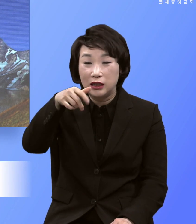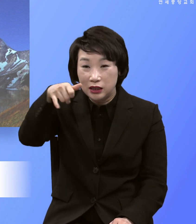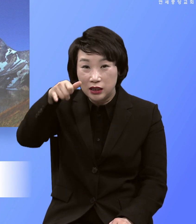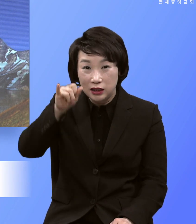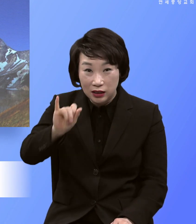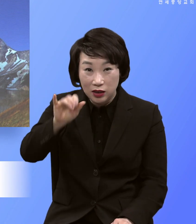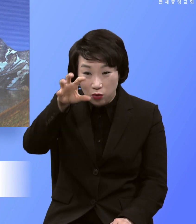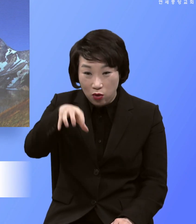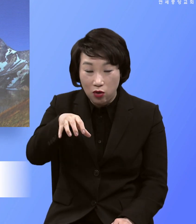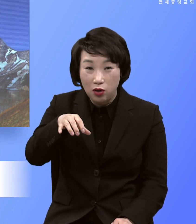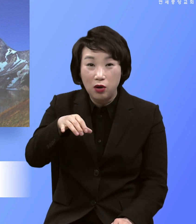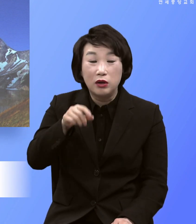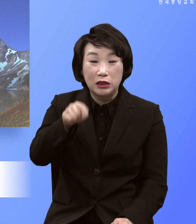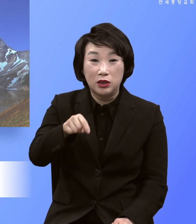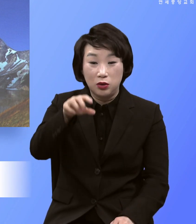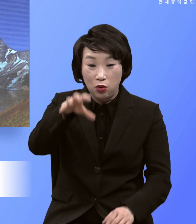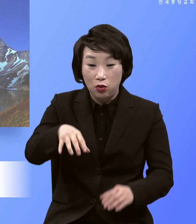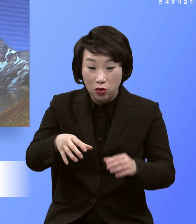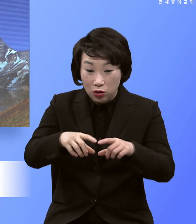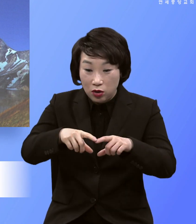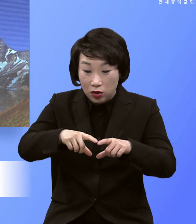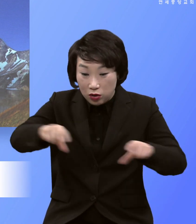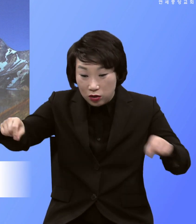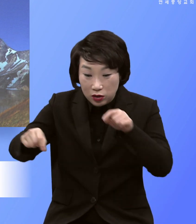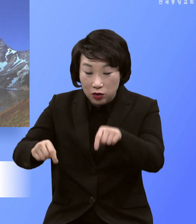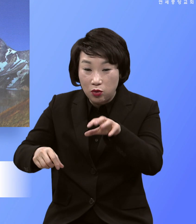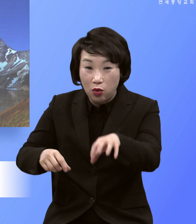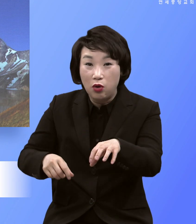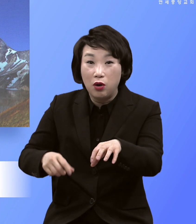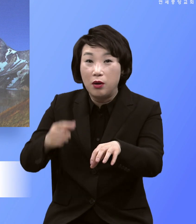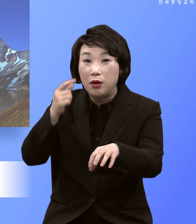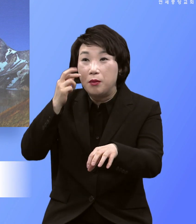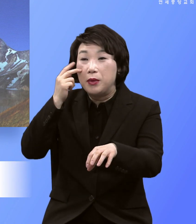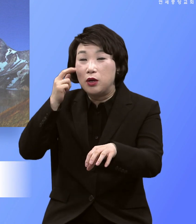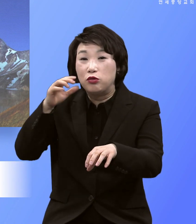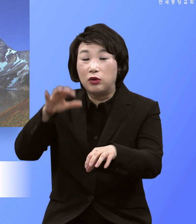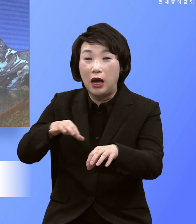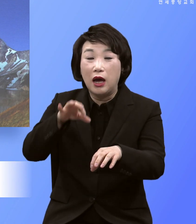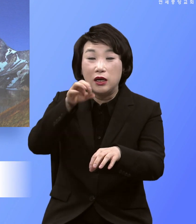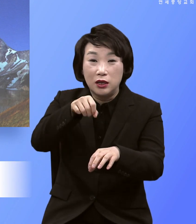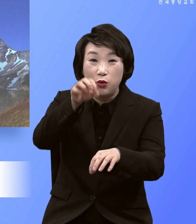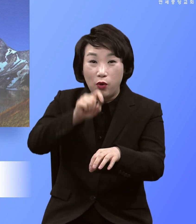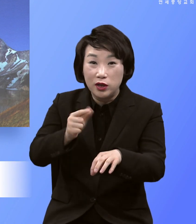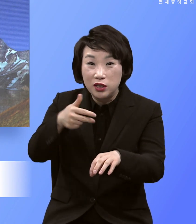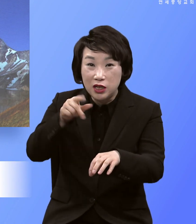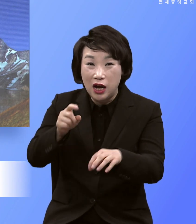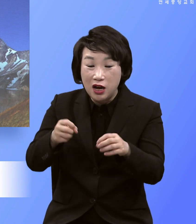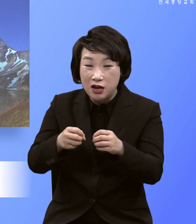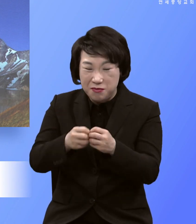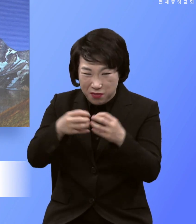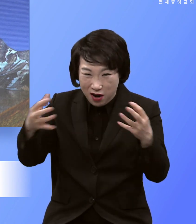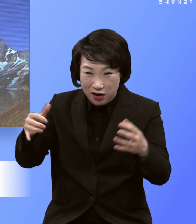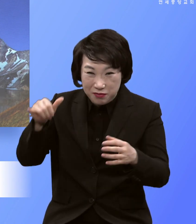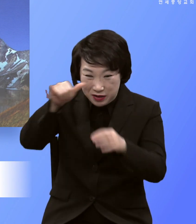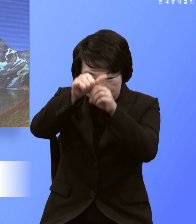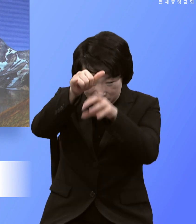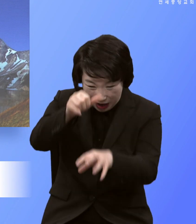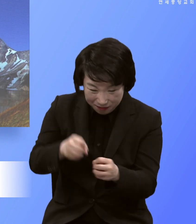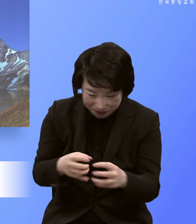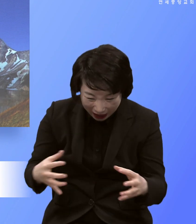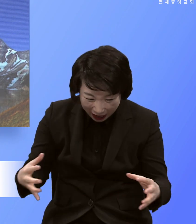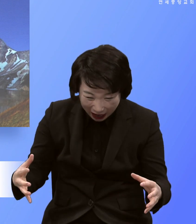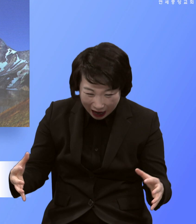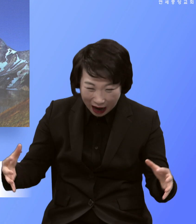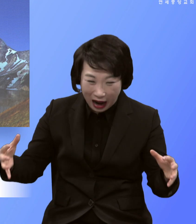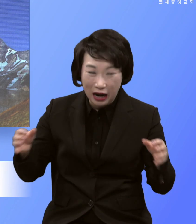미국의 원자폭탄이 떨어지는 순간 천황이 두 손을 번쩍 들고